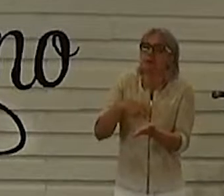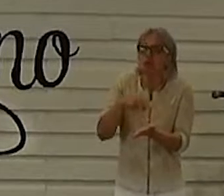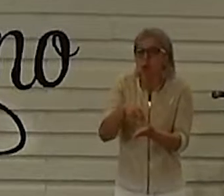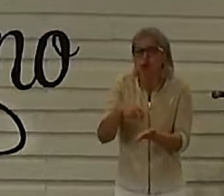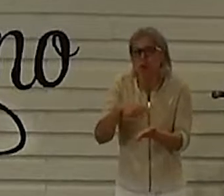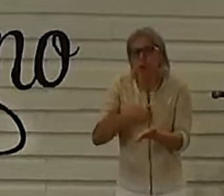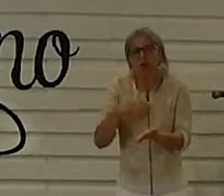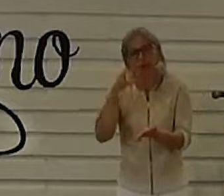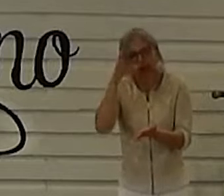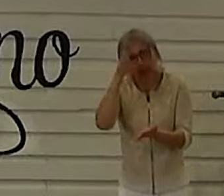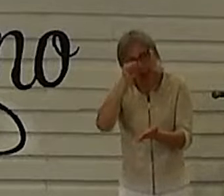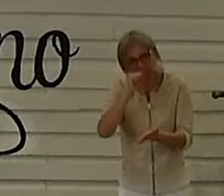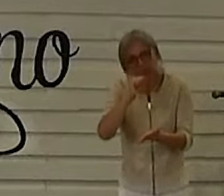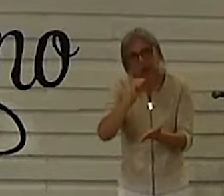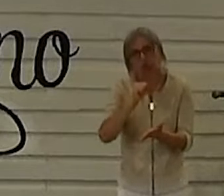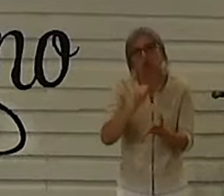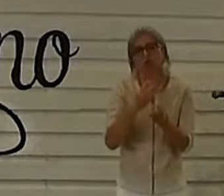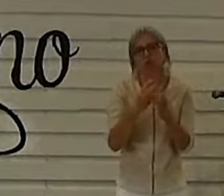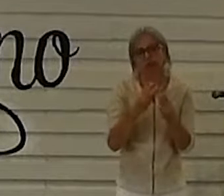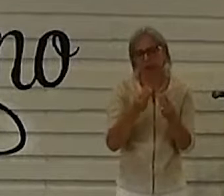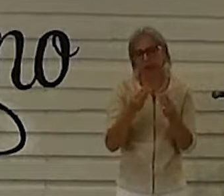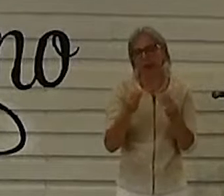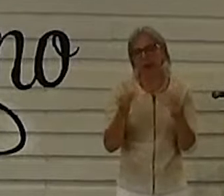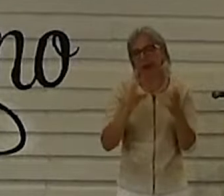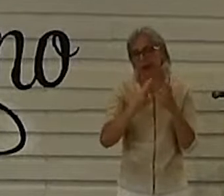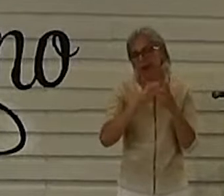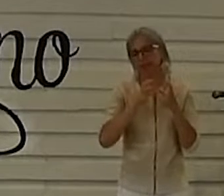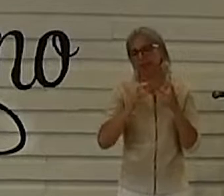e allora comprendi tante cose.